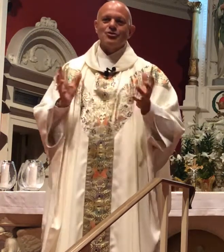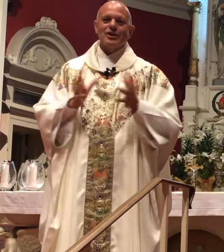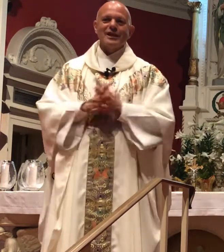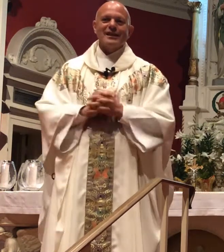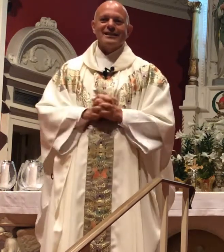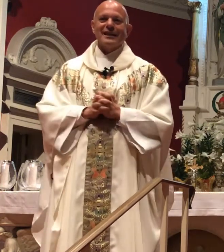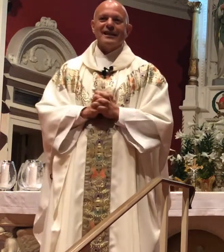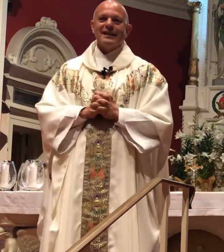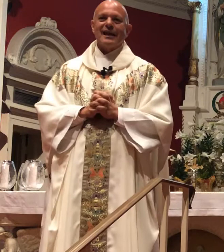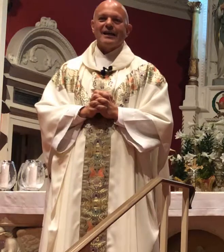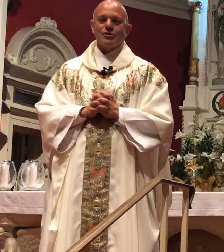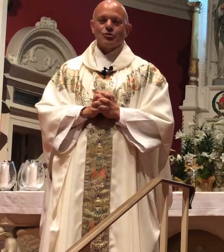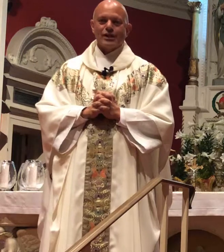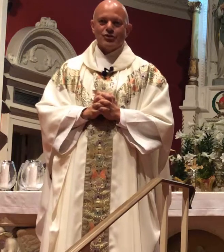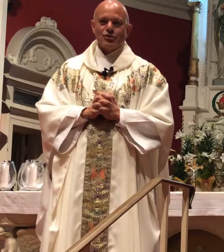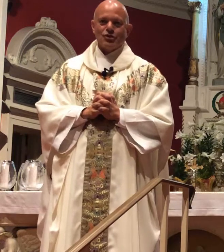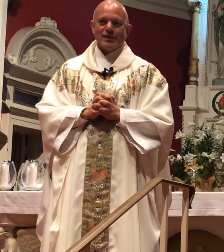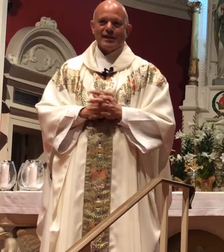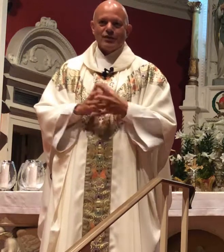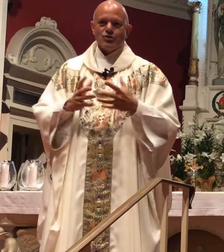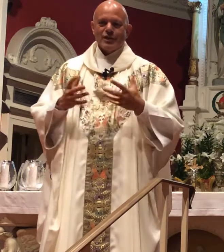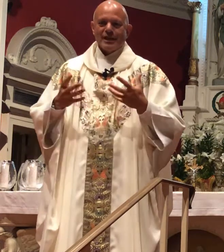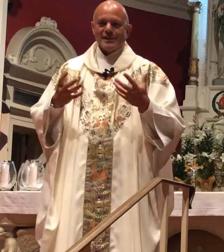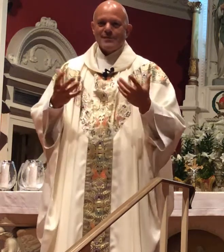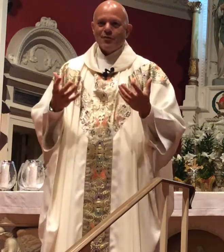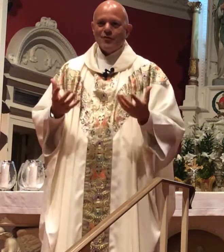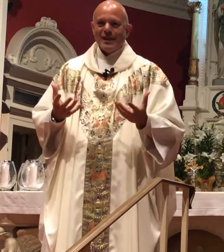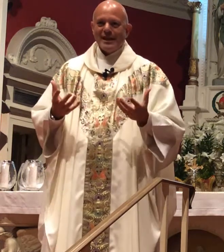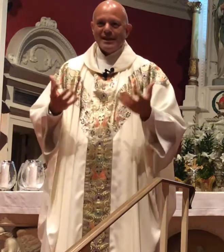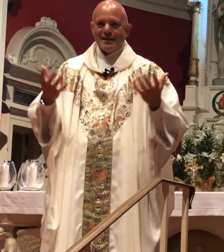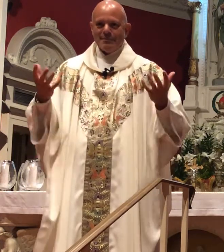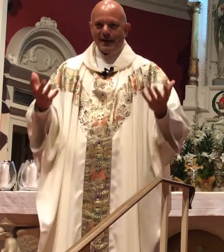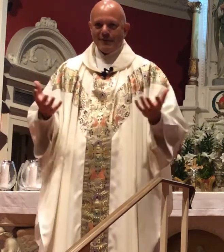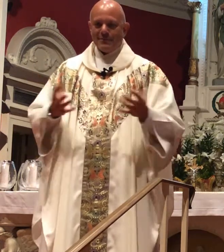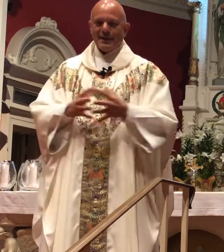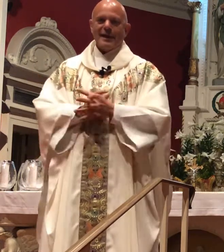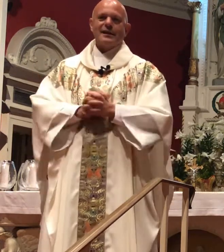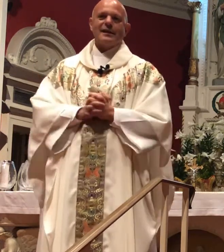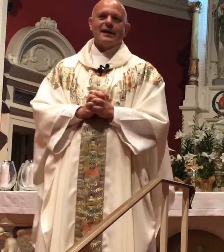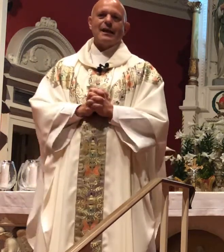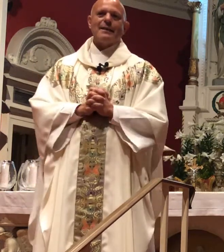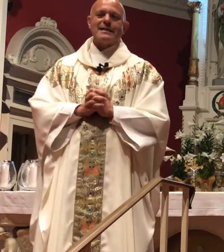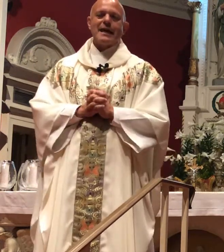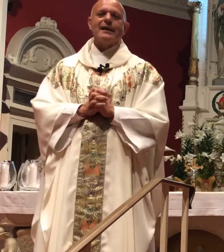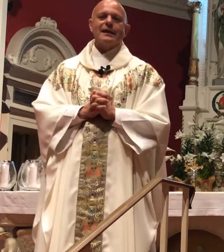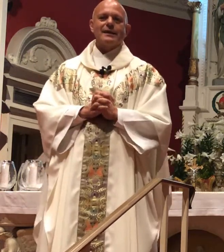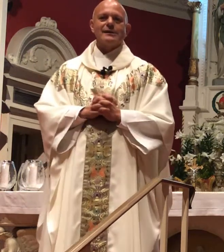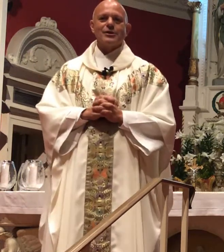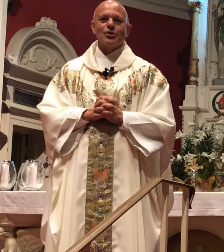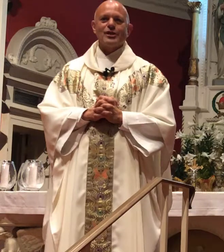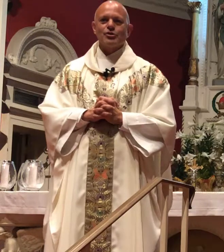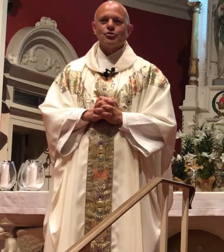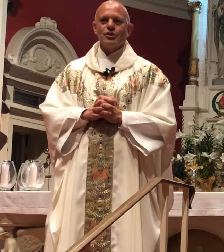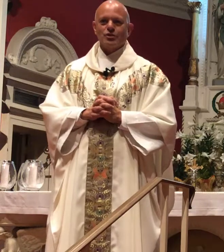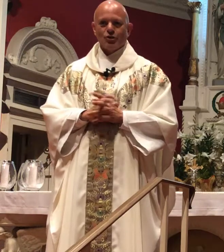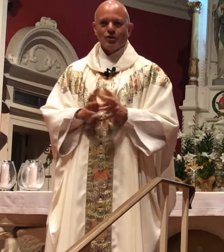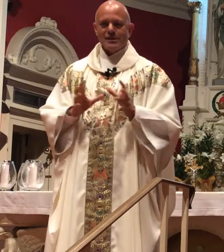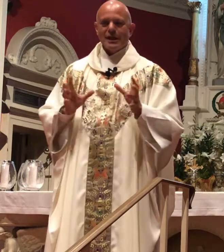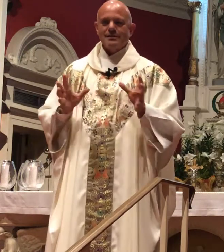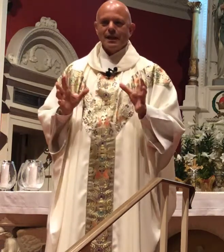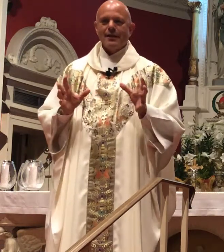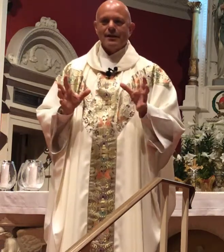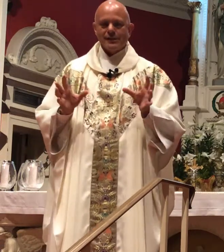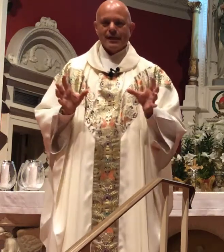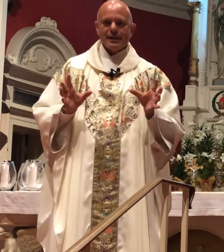es la noche de la resurrección, es la noche en que hacemos vela para esperar la mañana en que el Señor resucitó. Nos